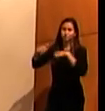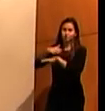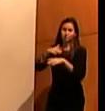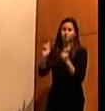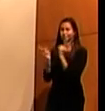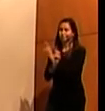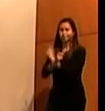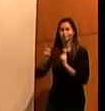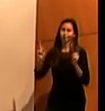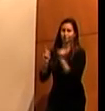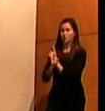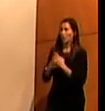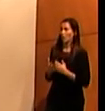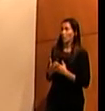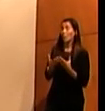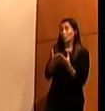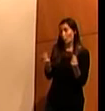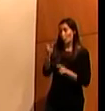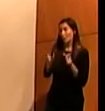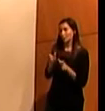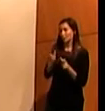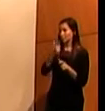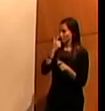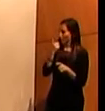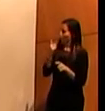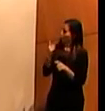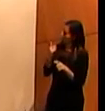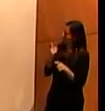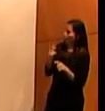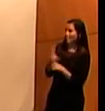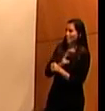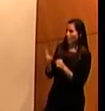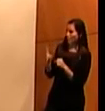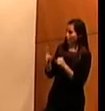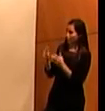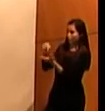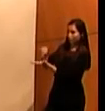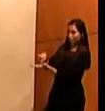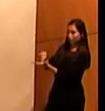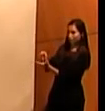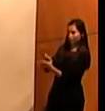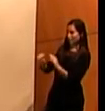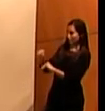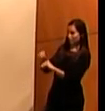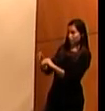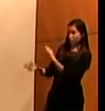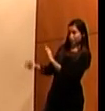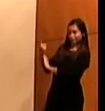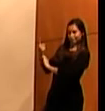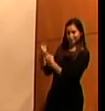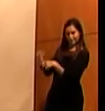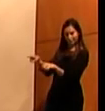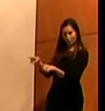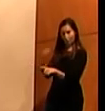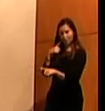Et au niveau des... Alors, il y a beaucoup de personnes qui ont apprécié d'avoir un espace différent pour venir s'isoler un petit peu, lire.